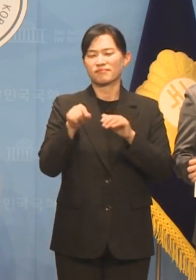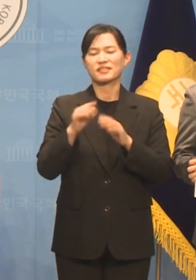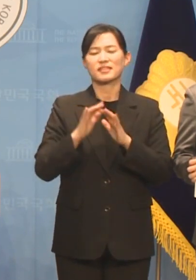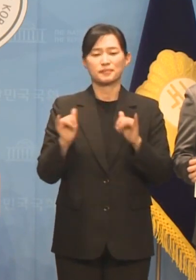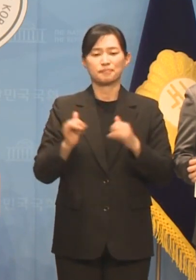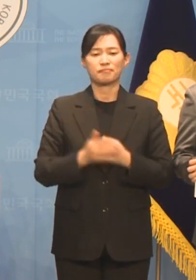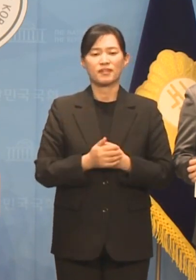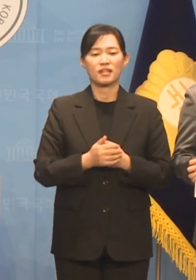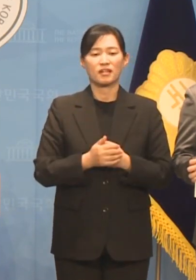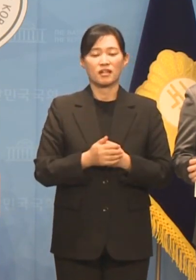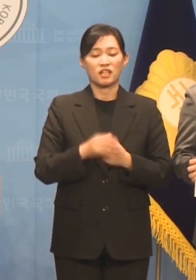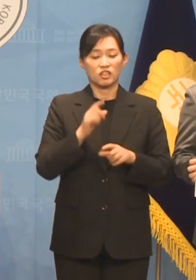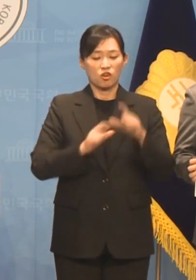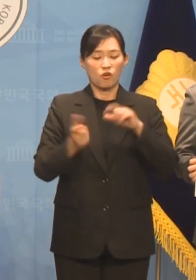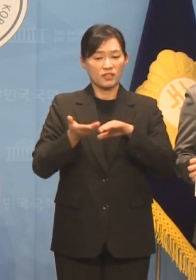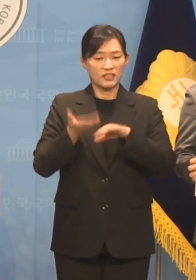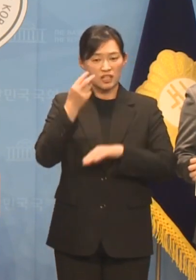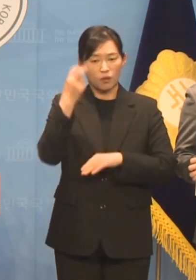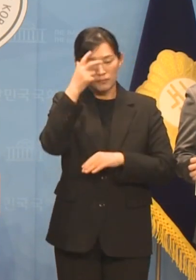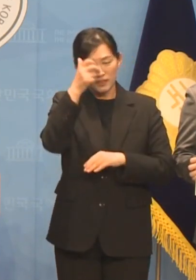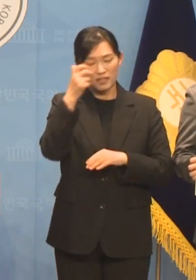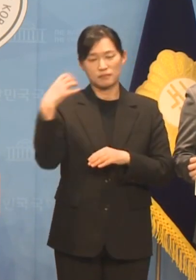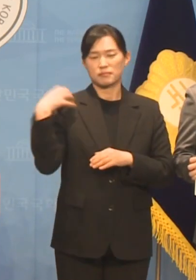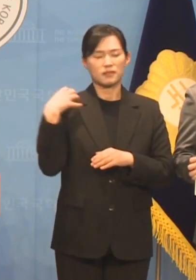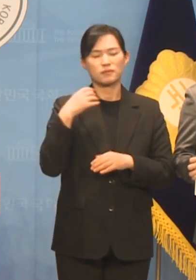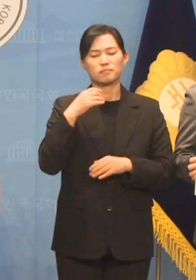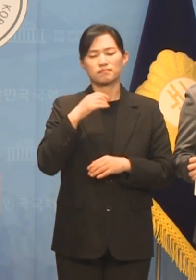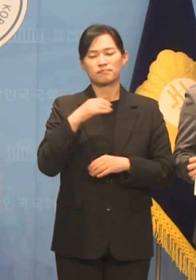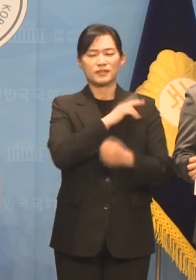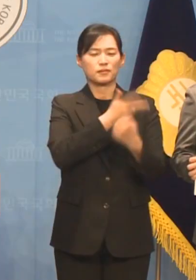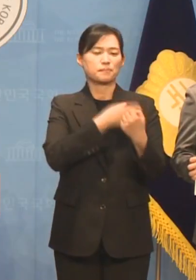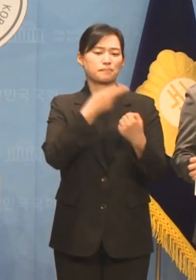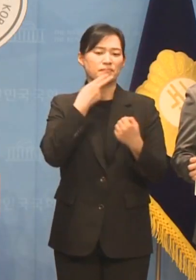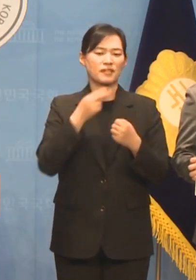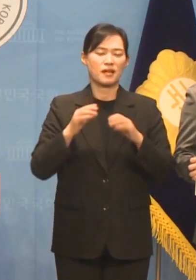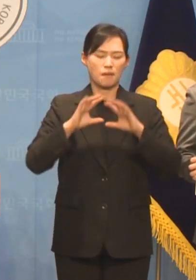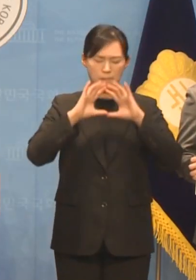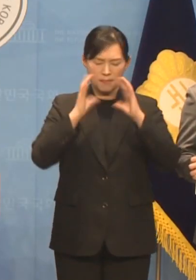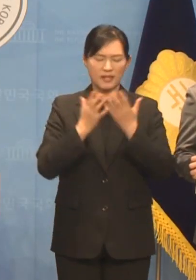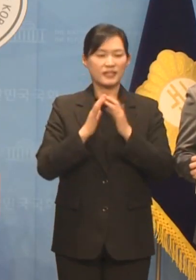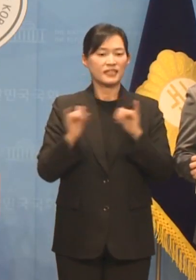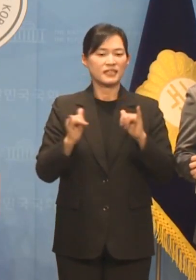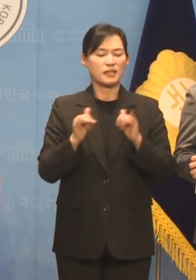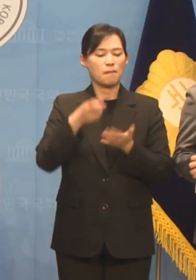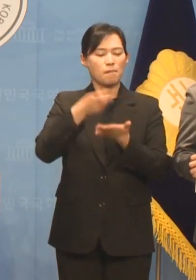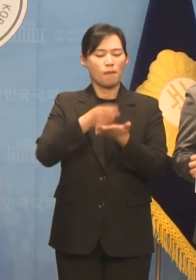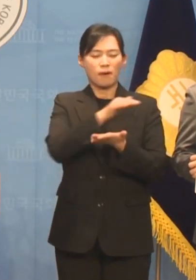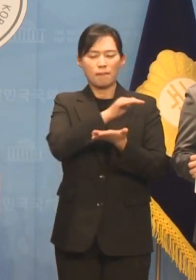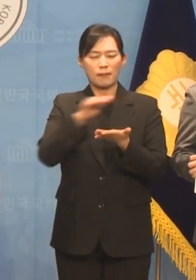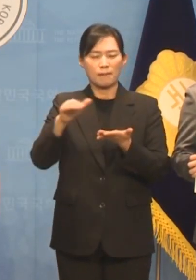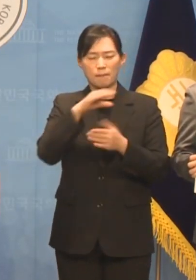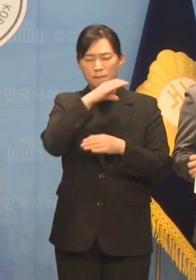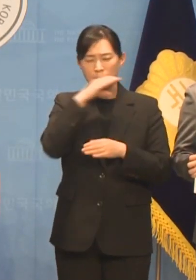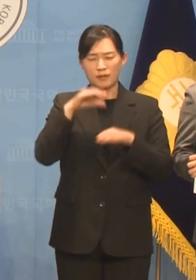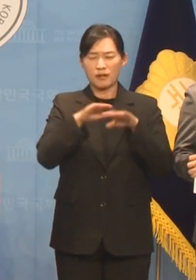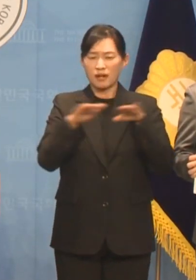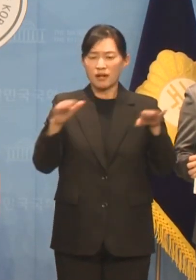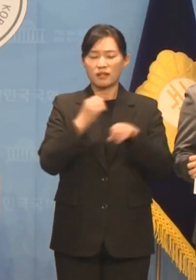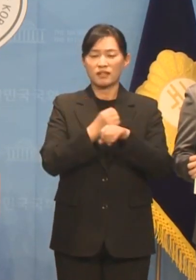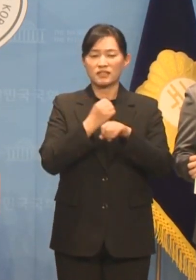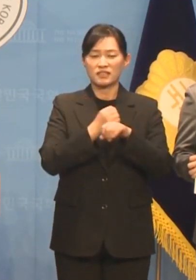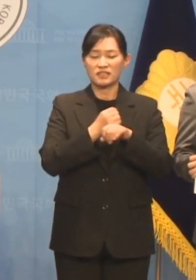심 총장은 더 이상 검찰을 이끌 자격이 없다. 만인은 법 앞에 평등하다는 헌법 정신을 깡그리